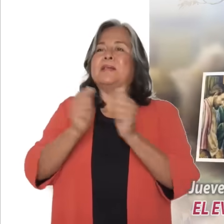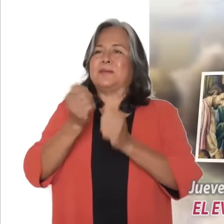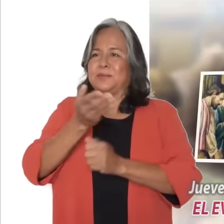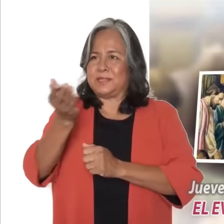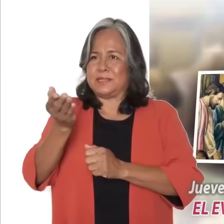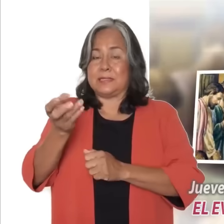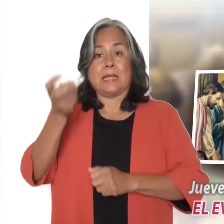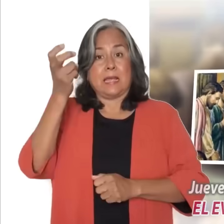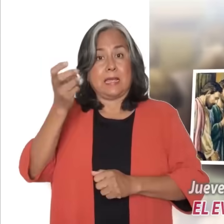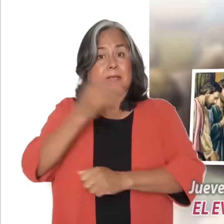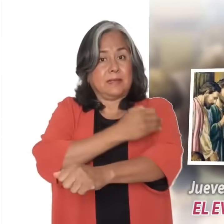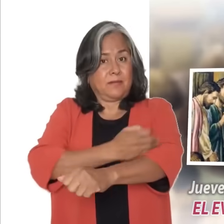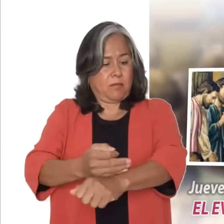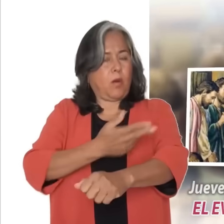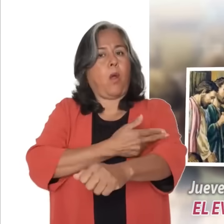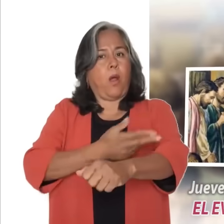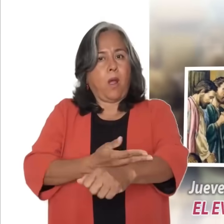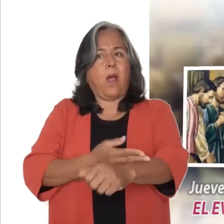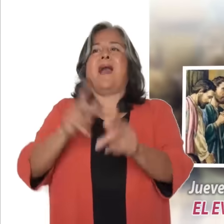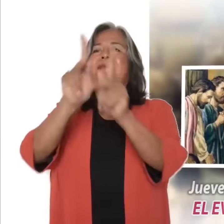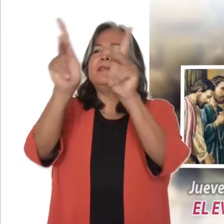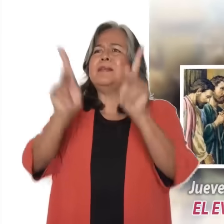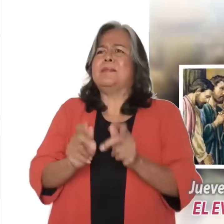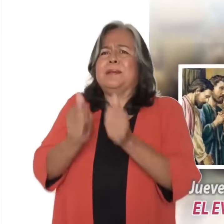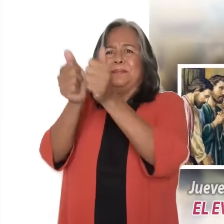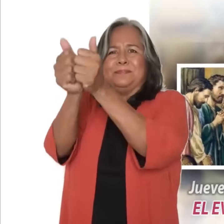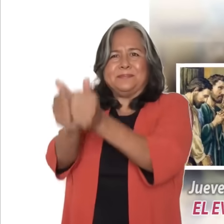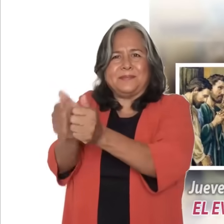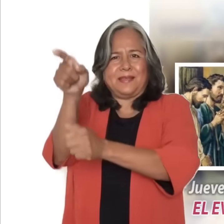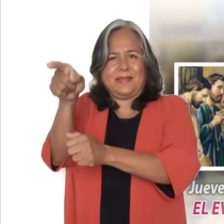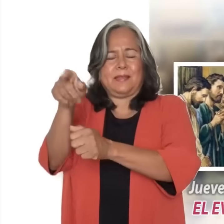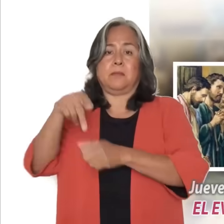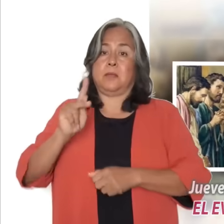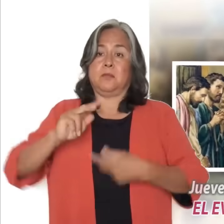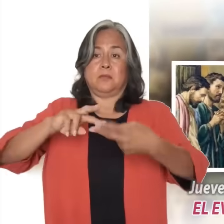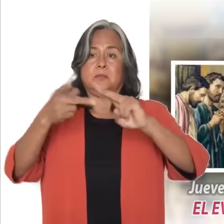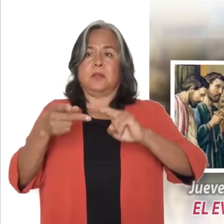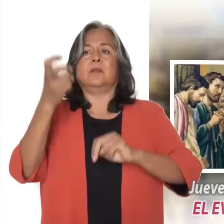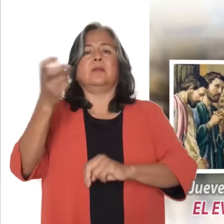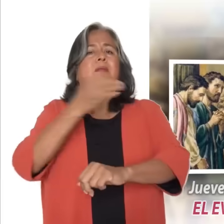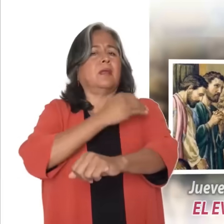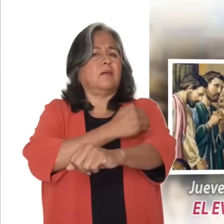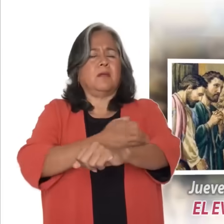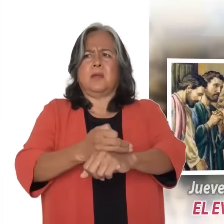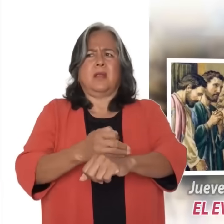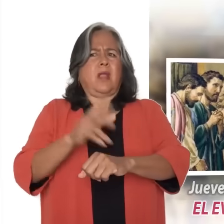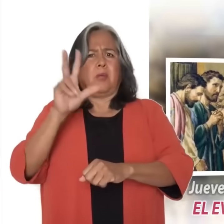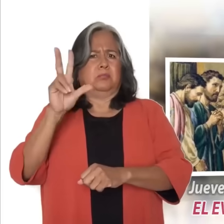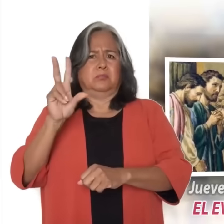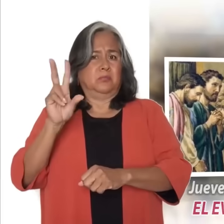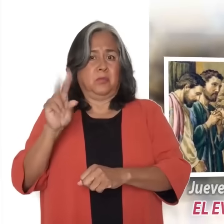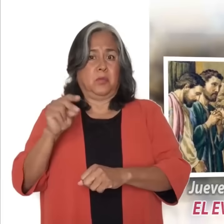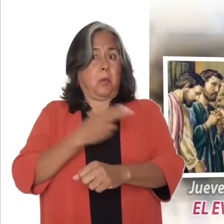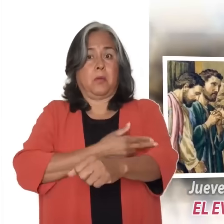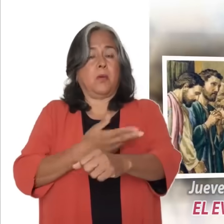si aquella casa es digna, la paz de ustedes reinará en ella. Si no es digna, el saludo